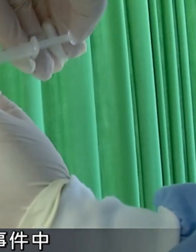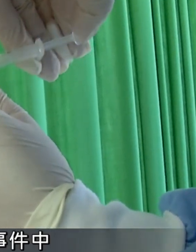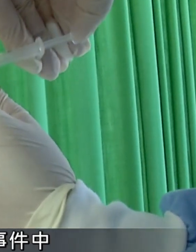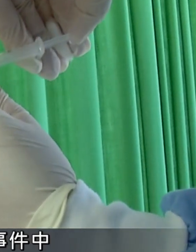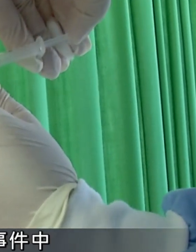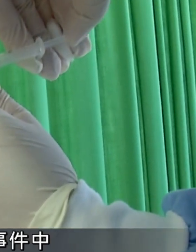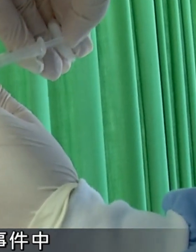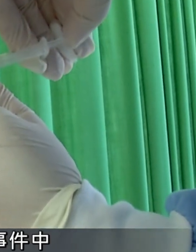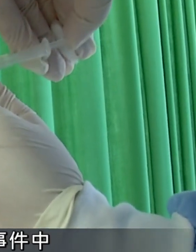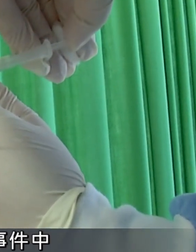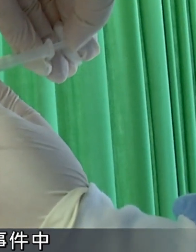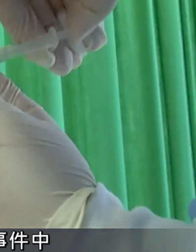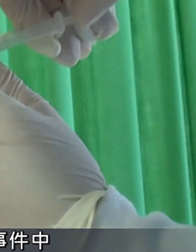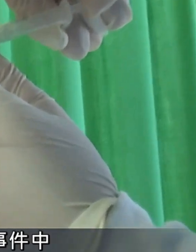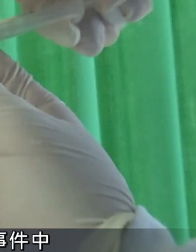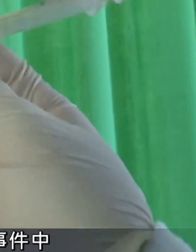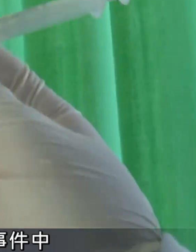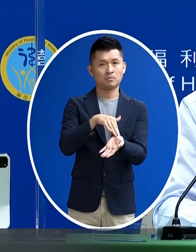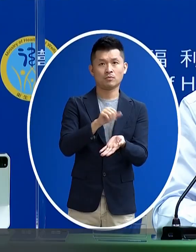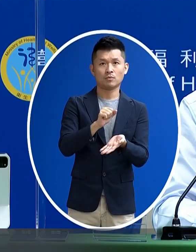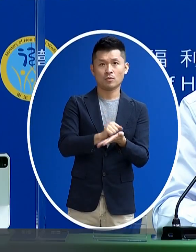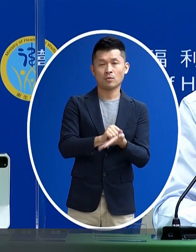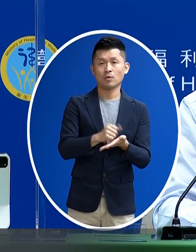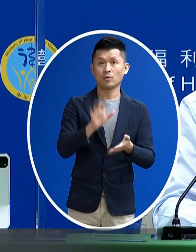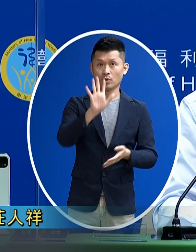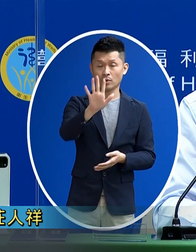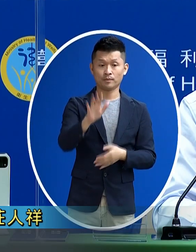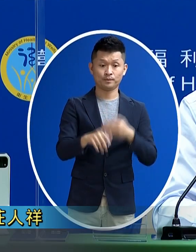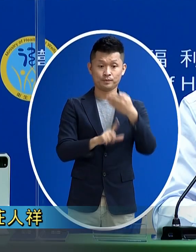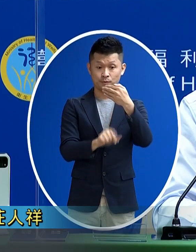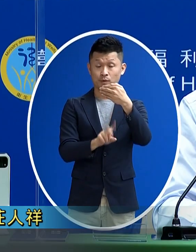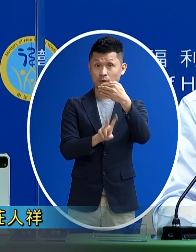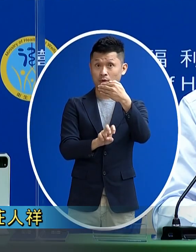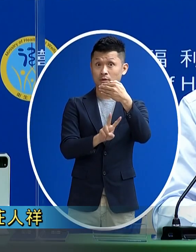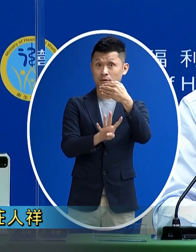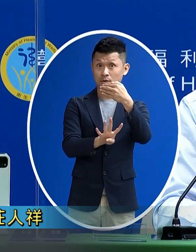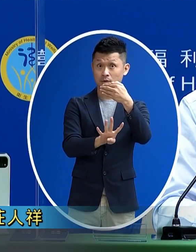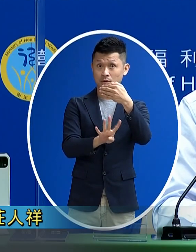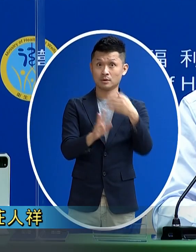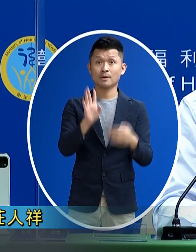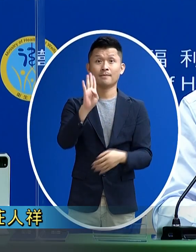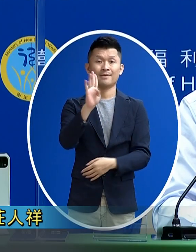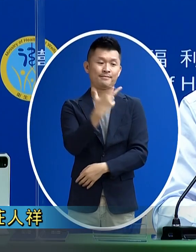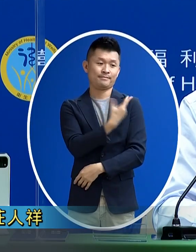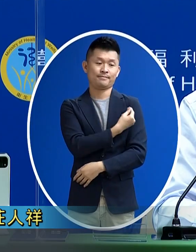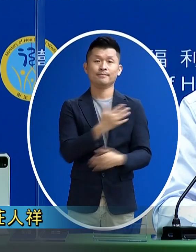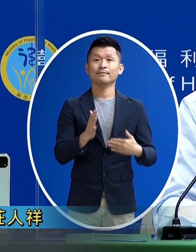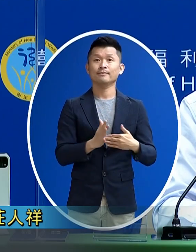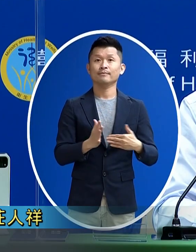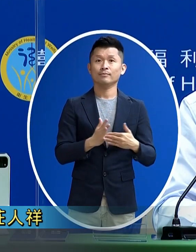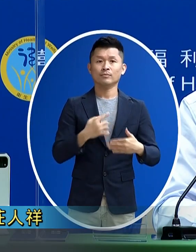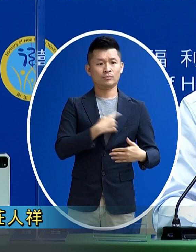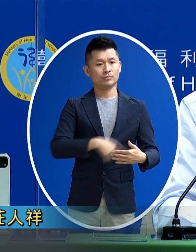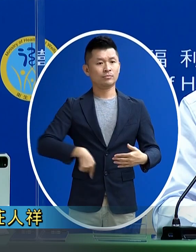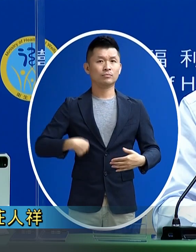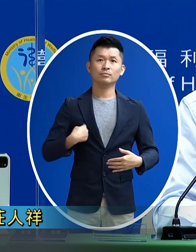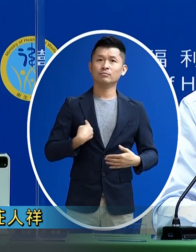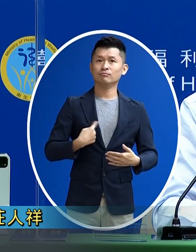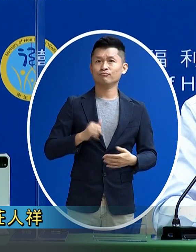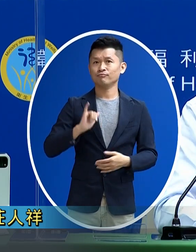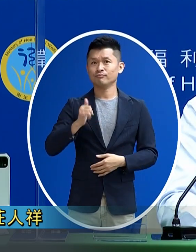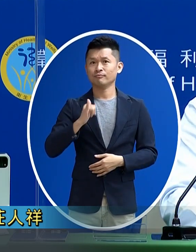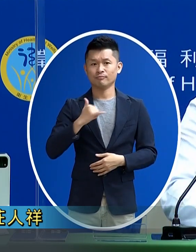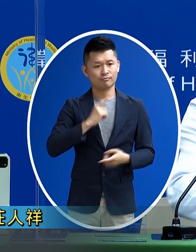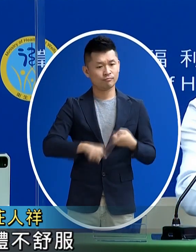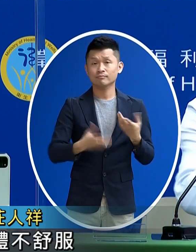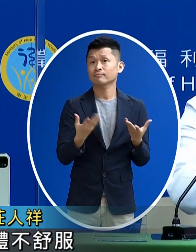报死亡事件中年龄最小的个案。 9月24号，接种了 BNT， 那并没有身体上有不